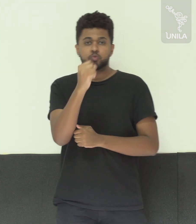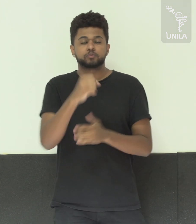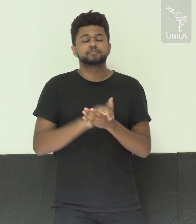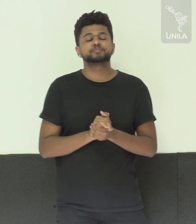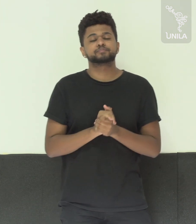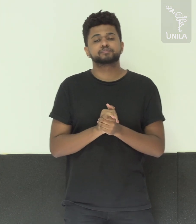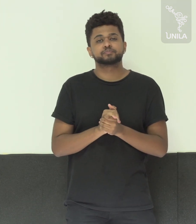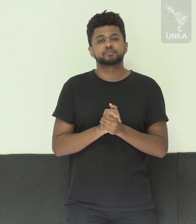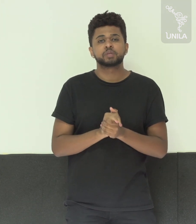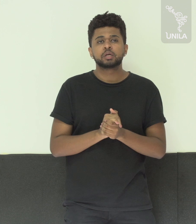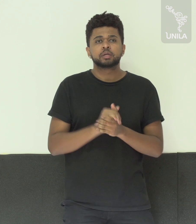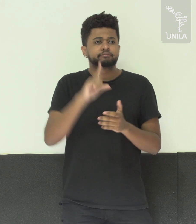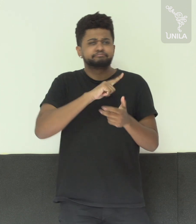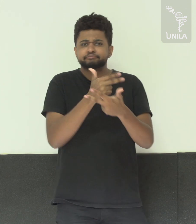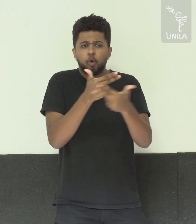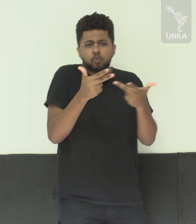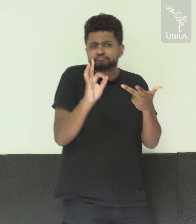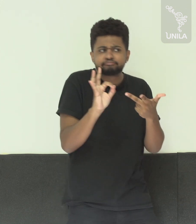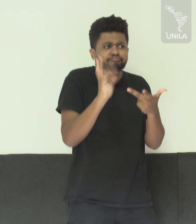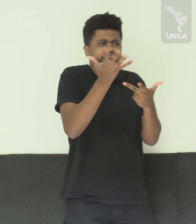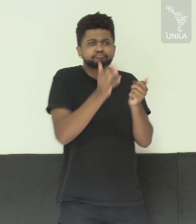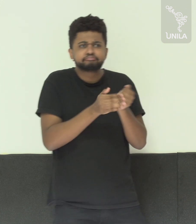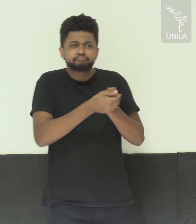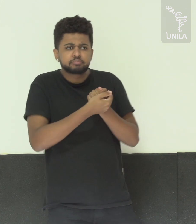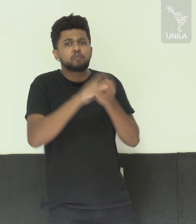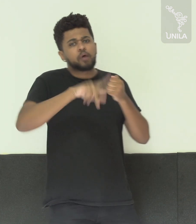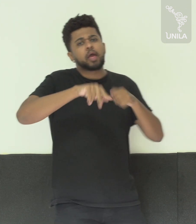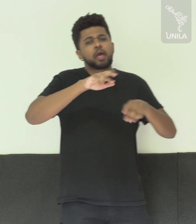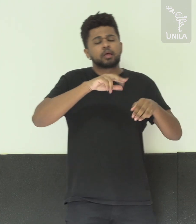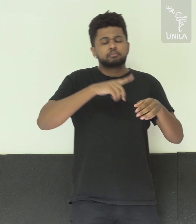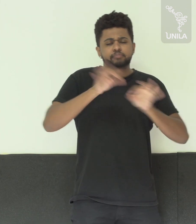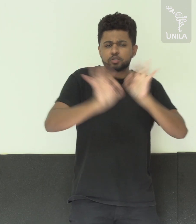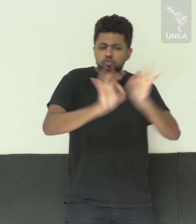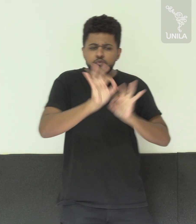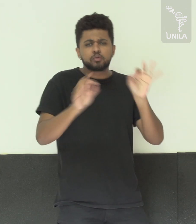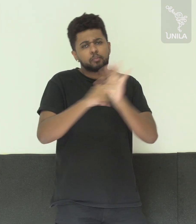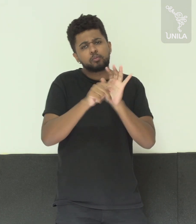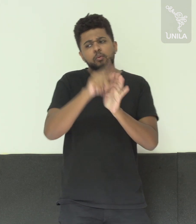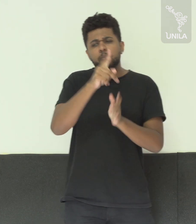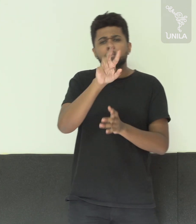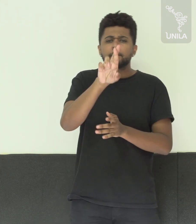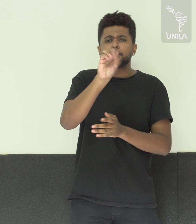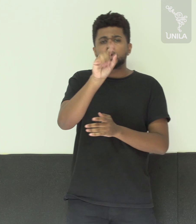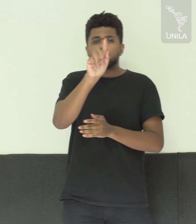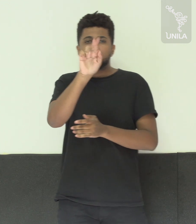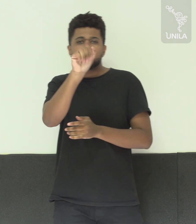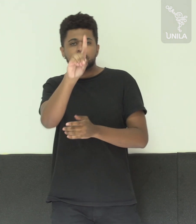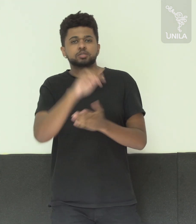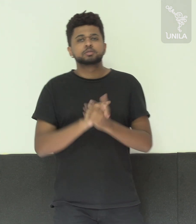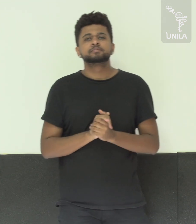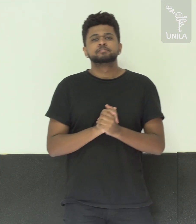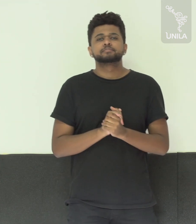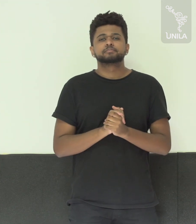12.8 Os casos omissos serão resolvidos pela Pró-Reitoria de Graduação.